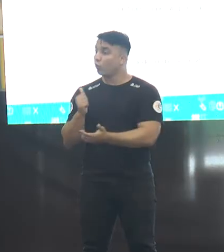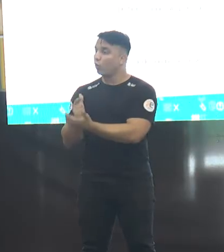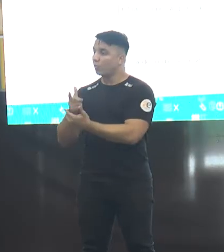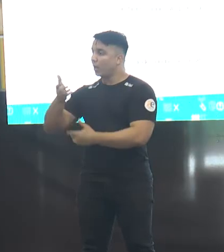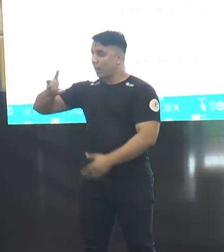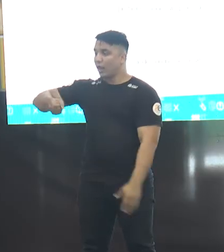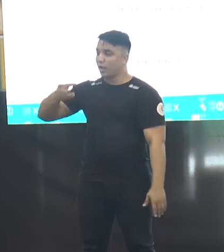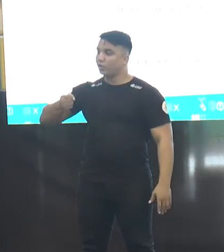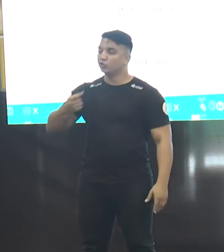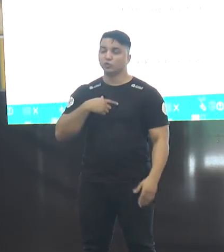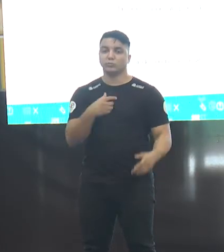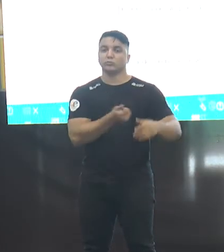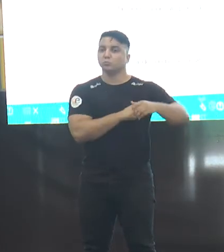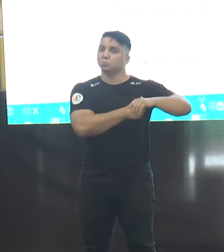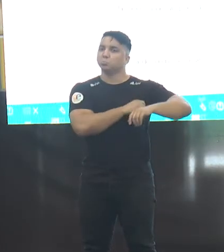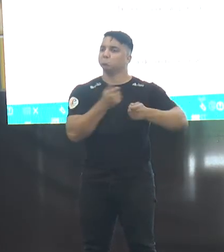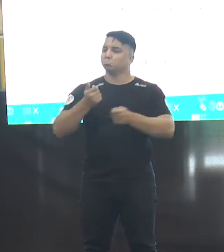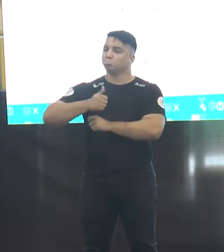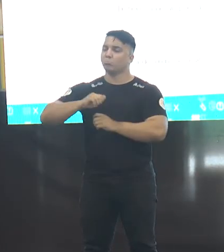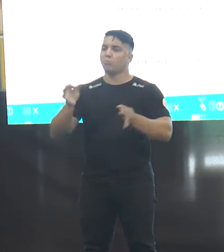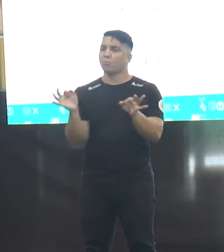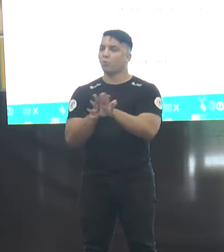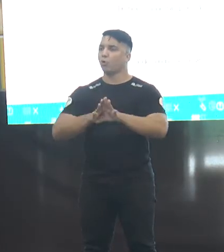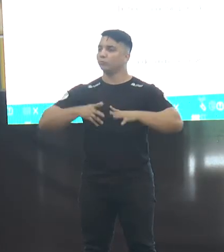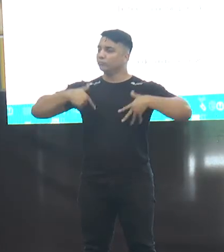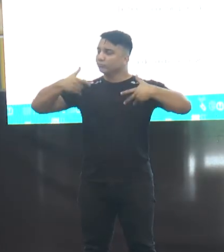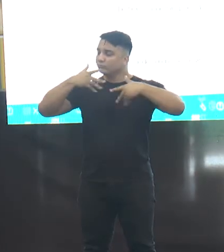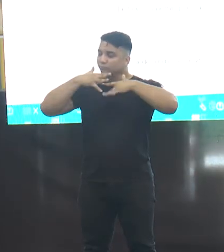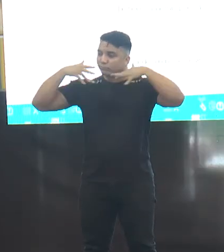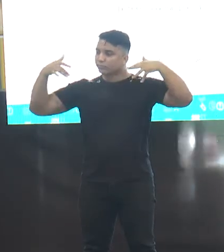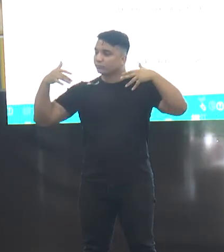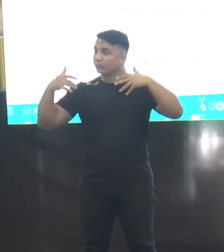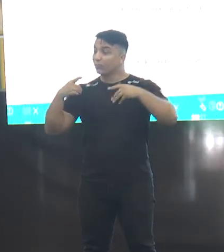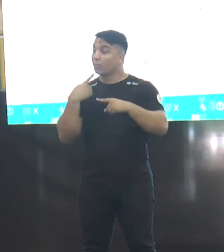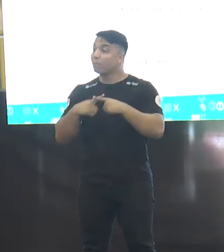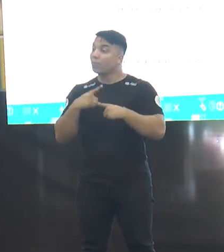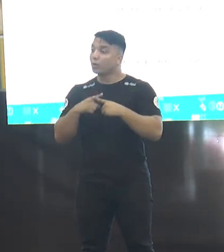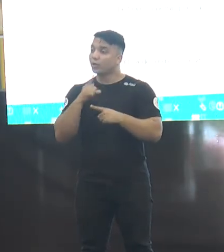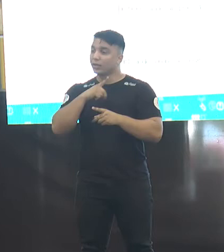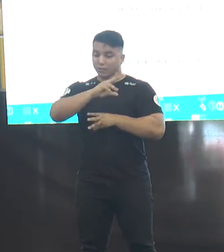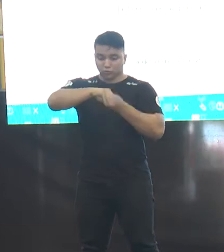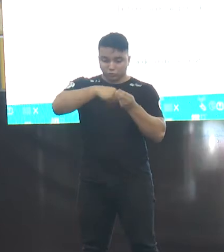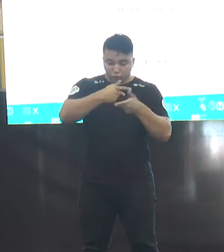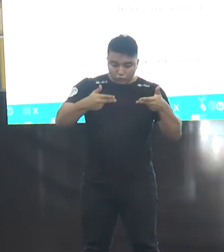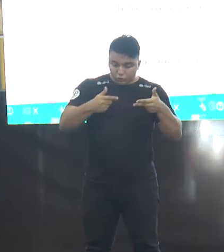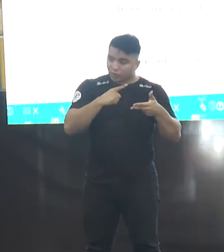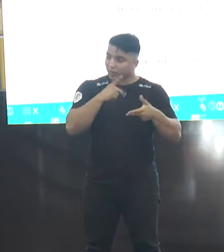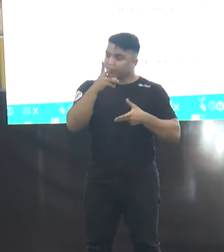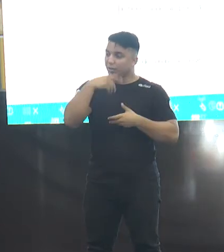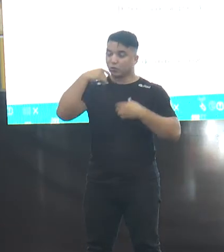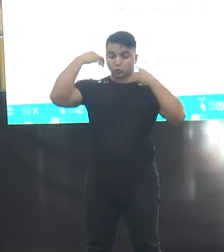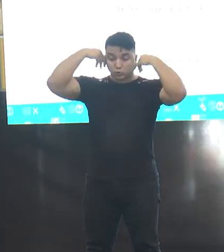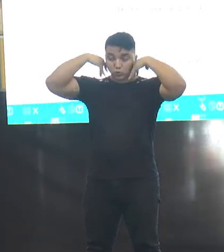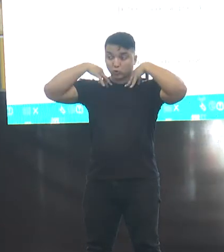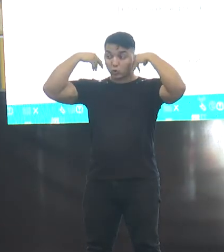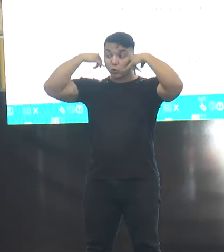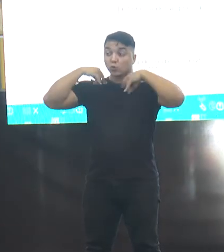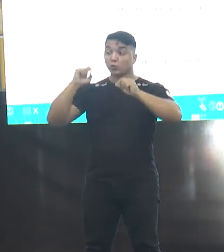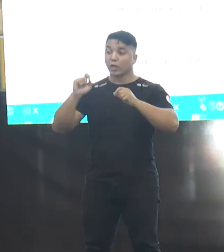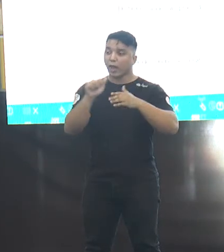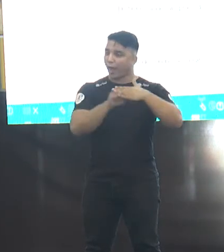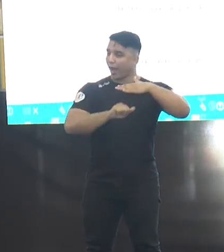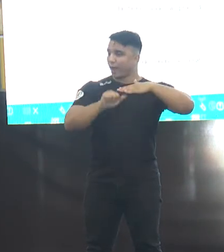magnésia. Tranquilo, porque as substâncias que dão o aroma do suor, muitas vezes são